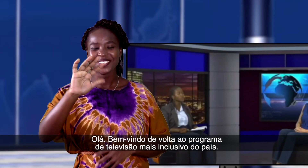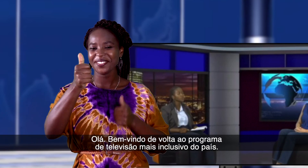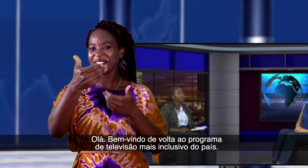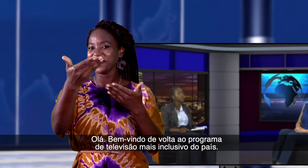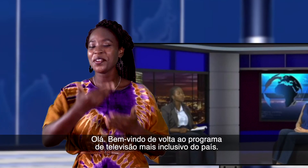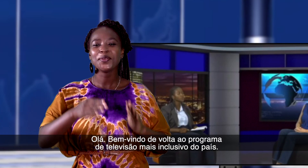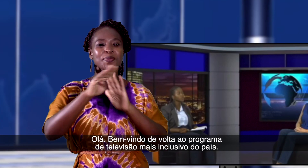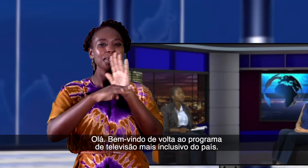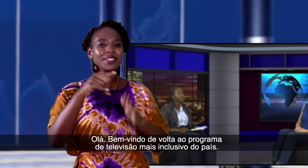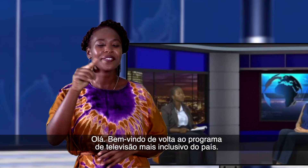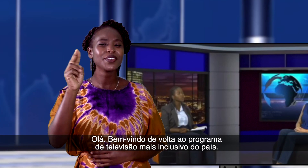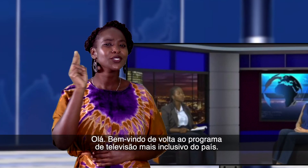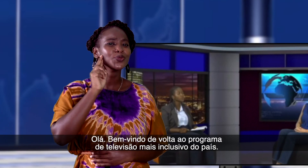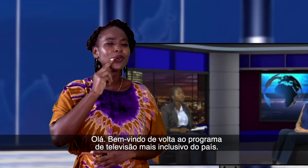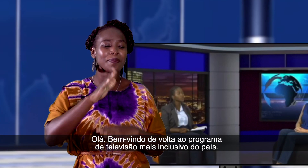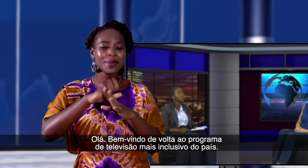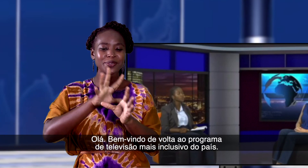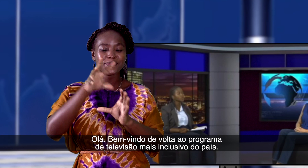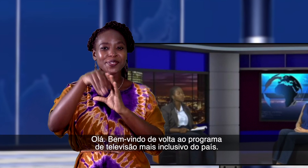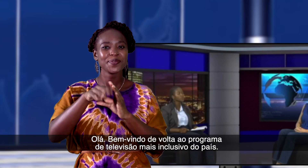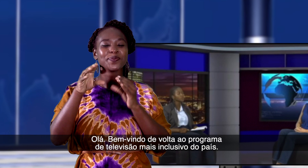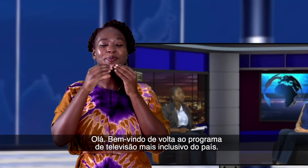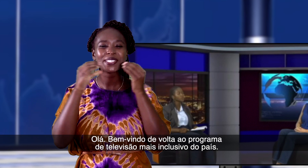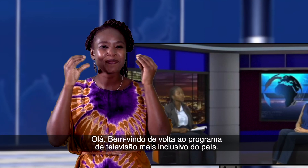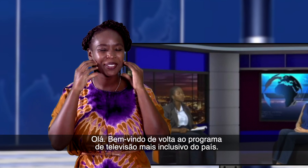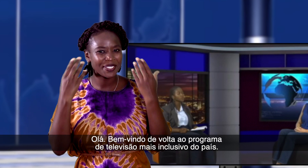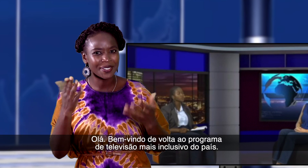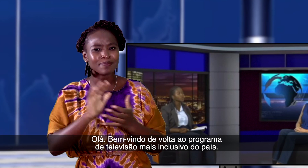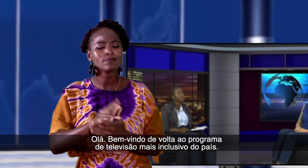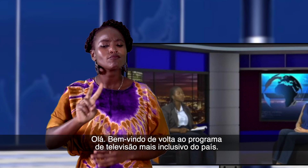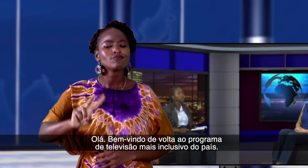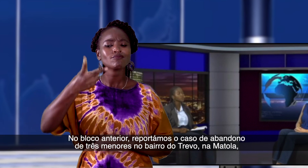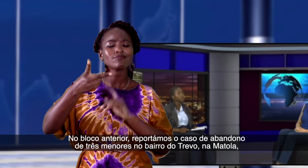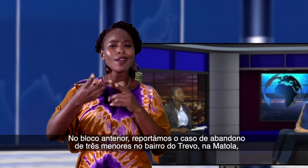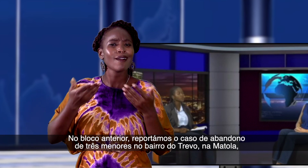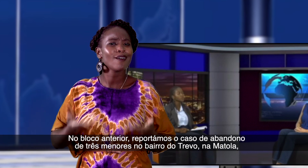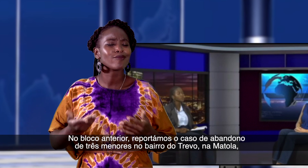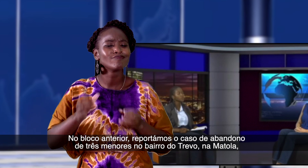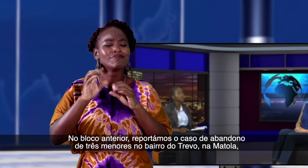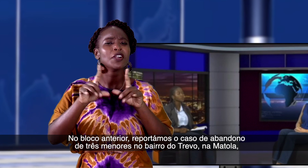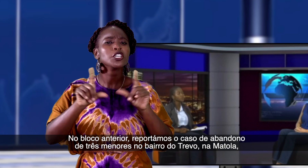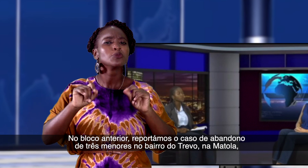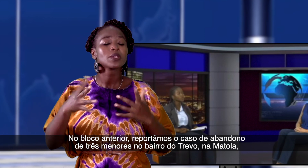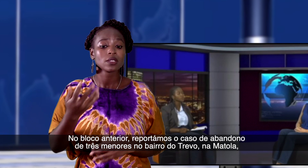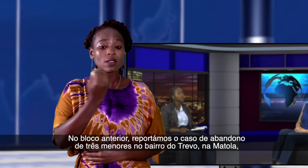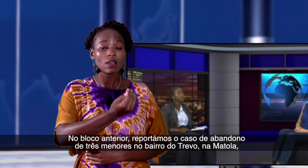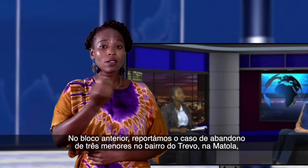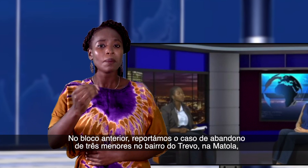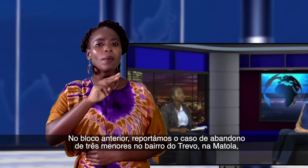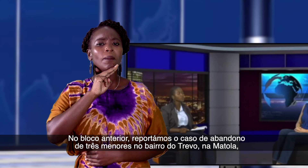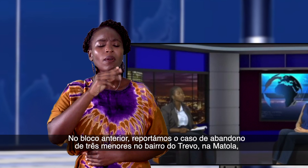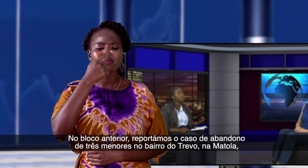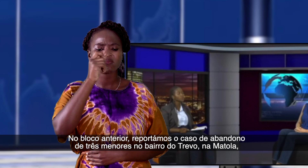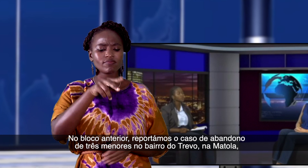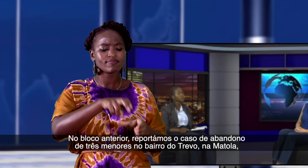Olá, bem-vindo de volta ao programa de televisão mais inclusivo do país. No bloco anterior, reportamos o caso